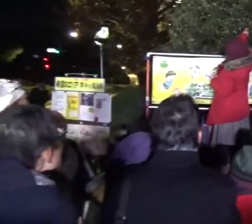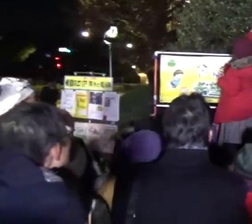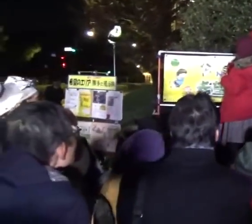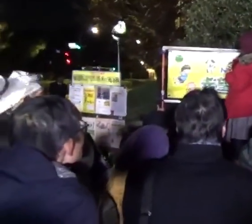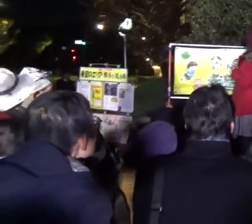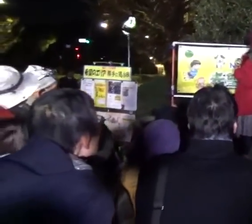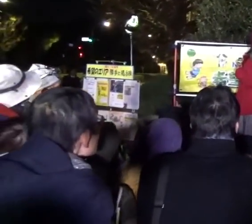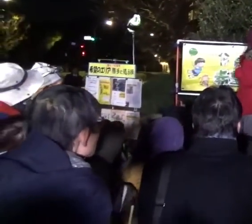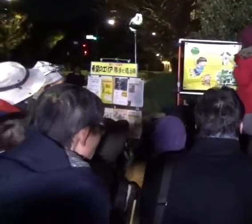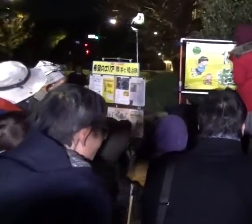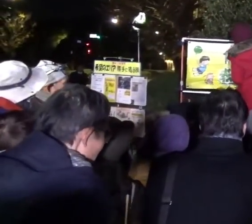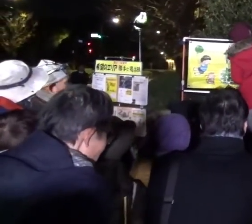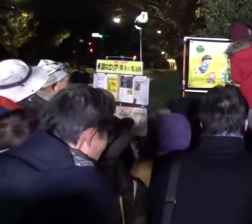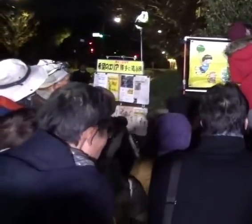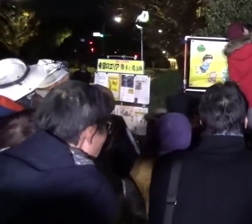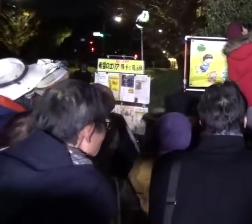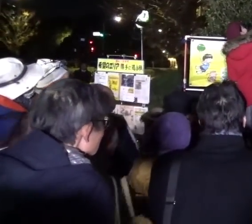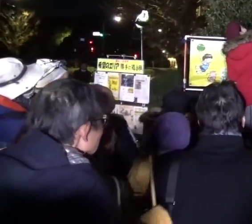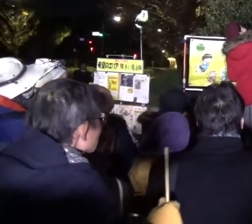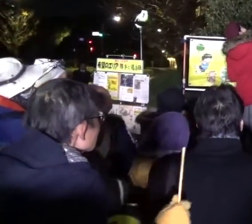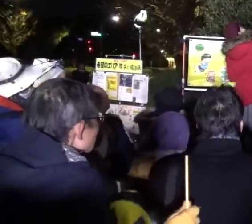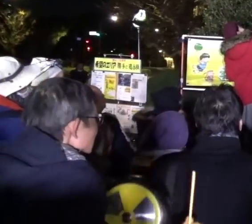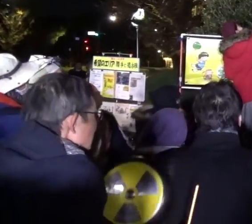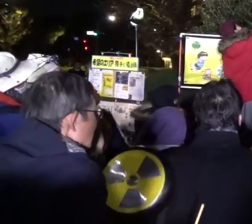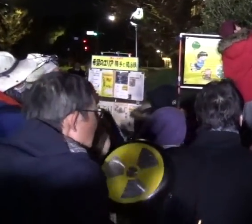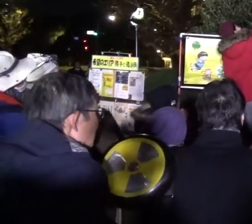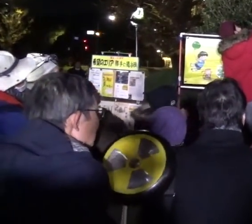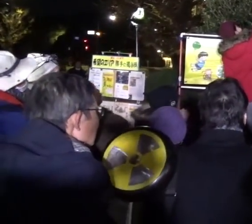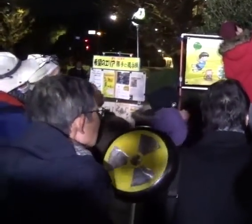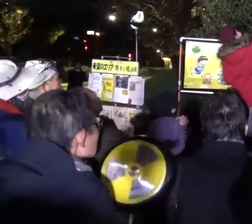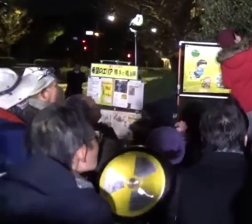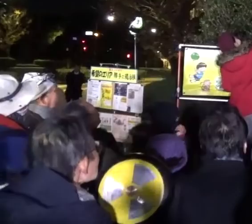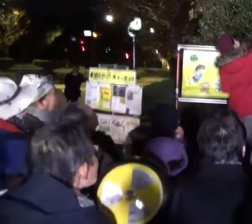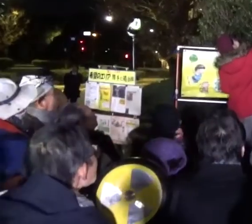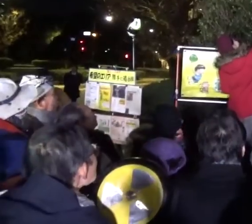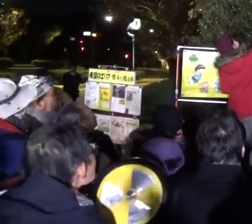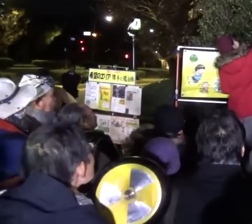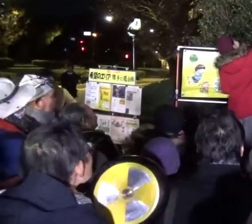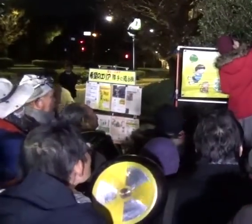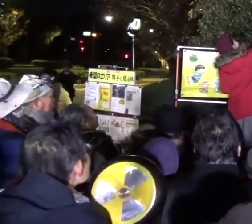先生。 こっち、こっちの皆さん。